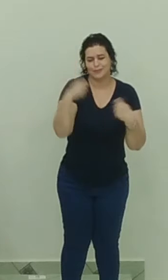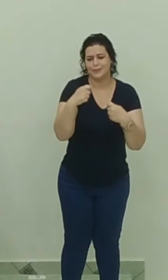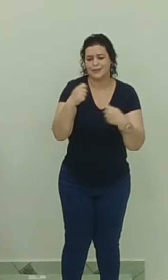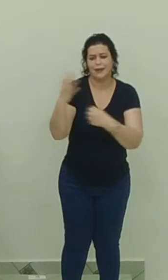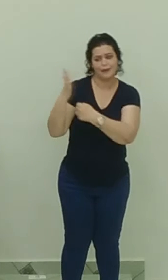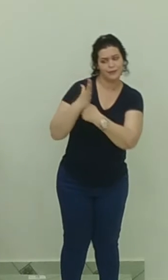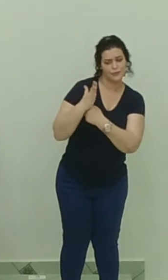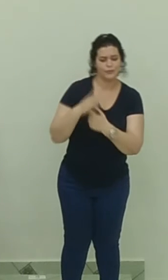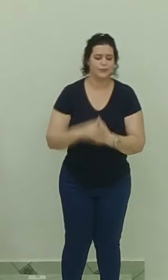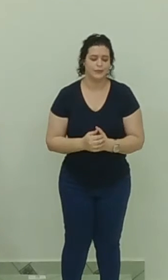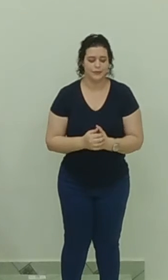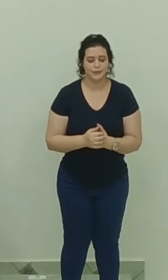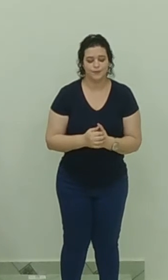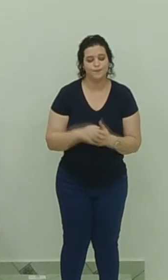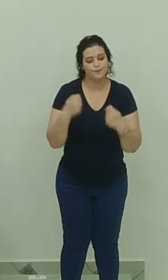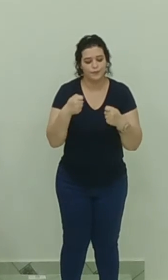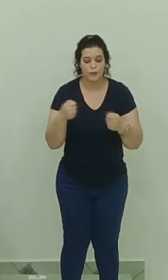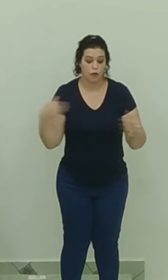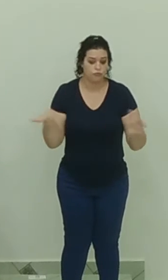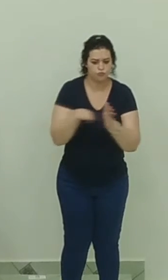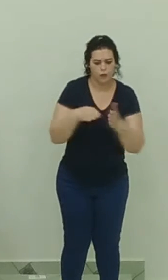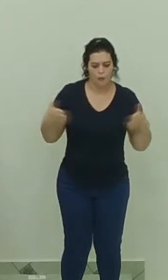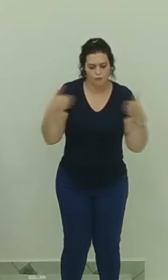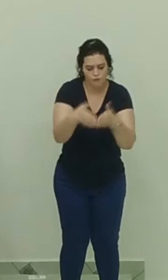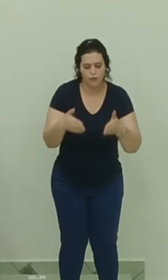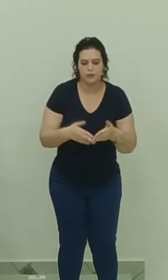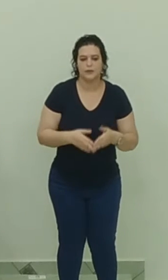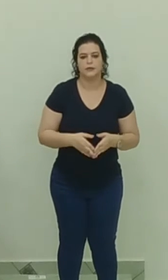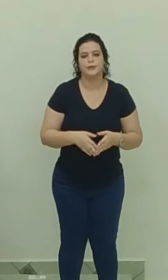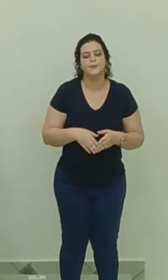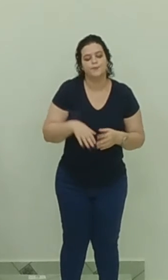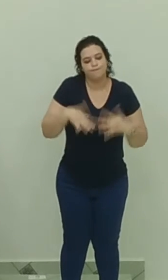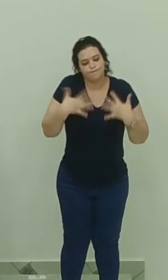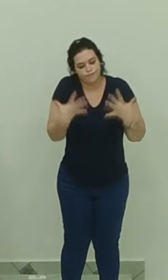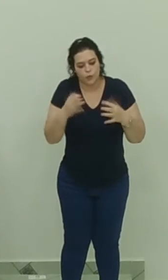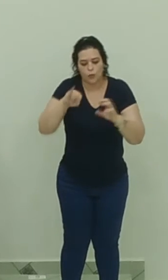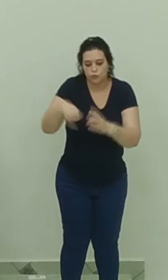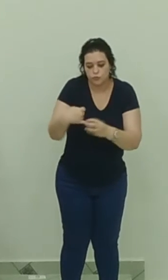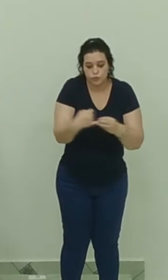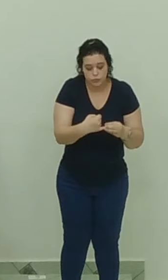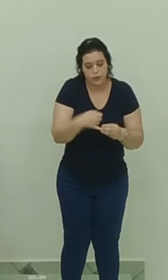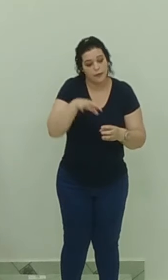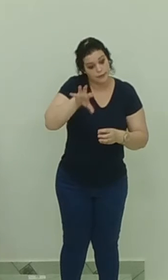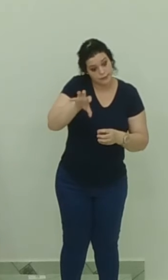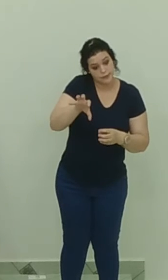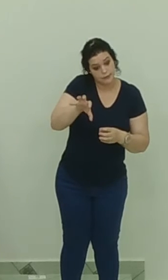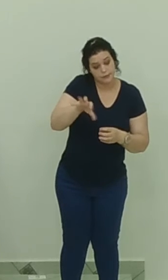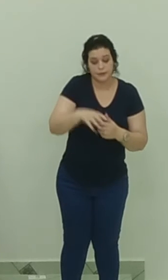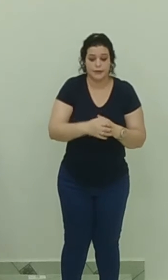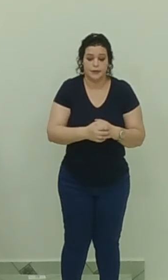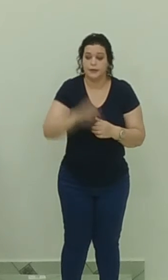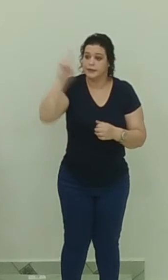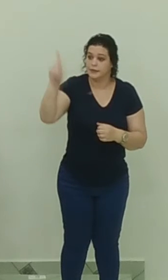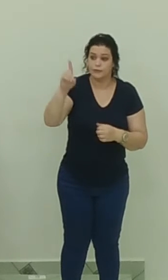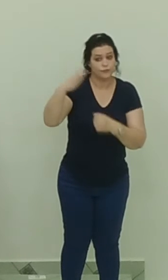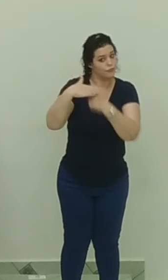chegar no objetivo, e Josué é esse que Deus vai encorajar. Capítulo de Josué, capítulo 3,